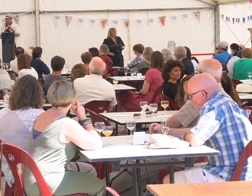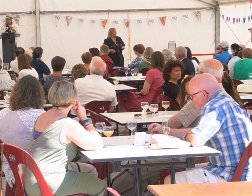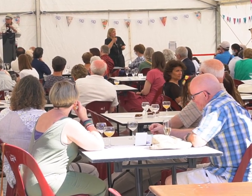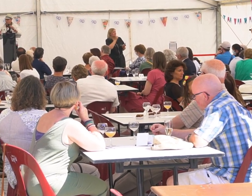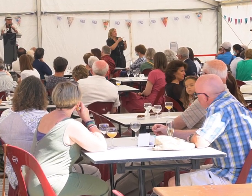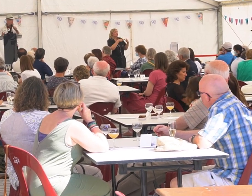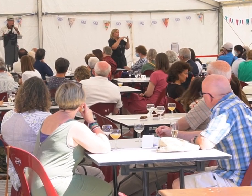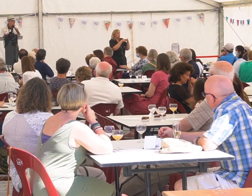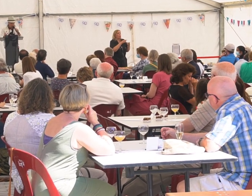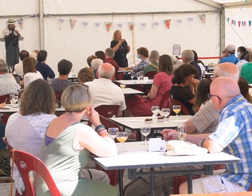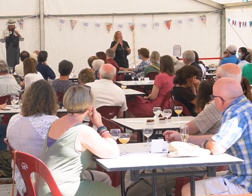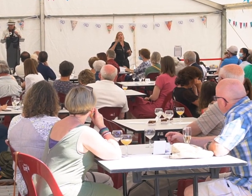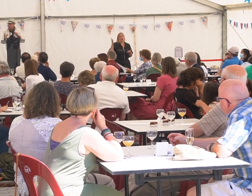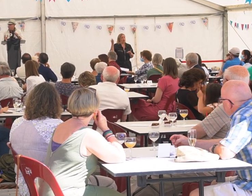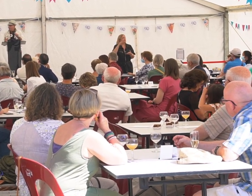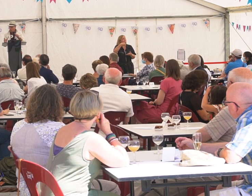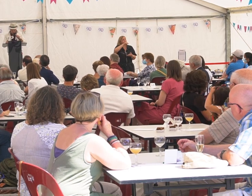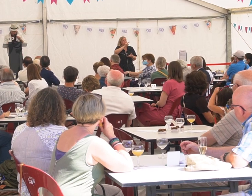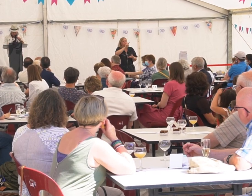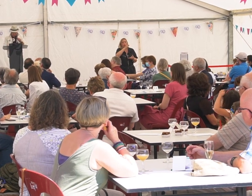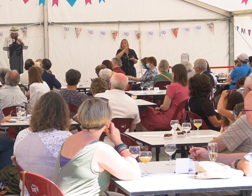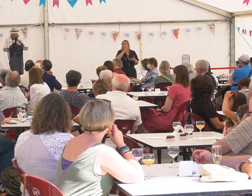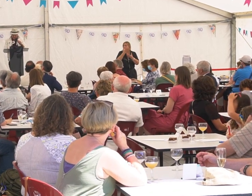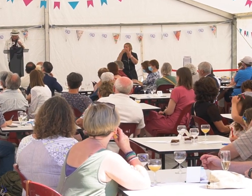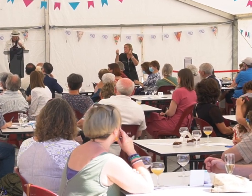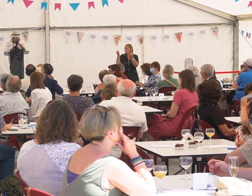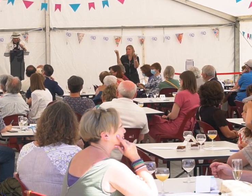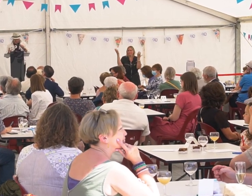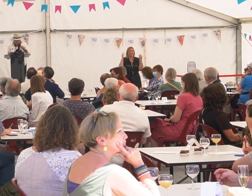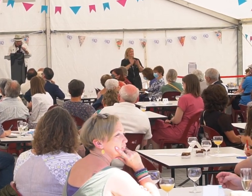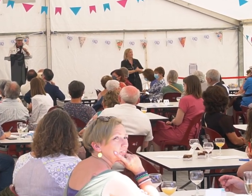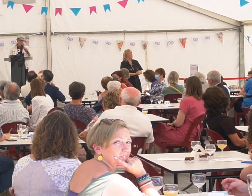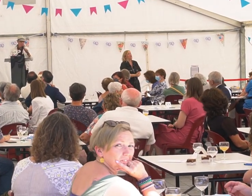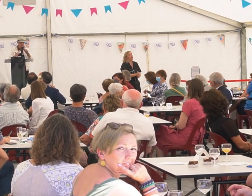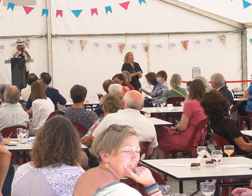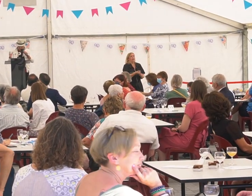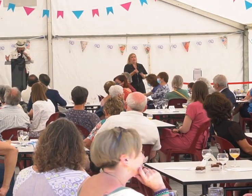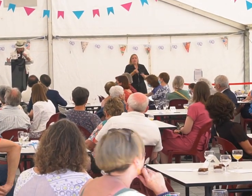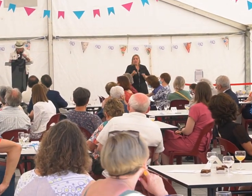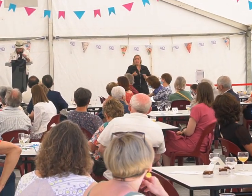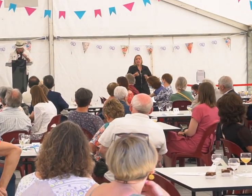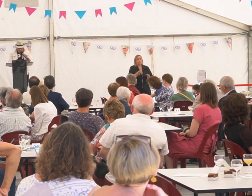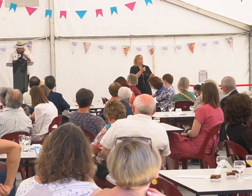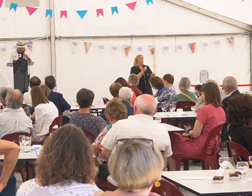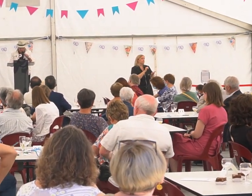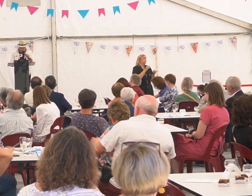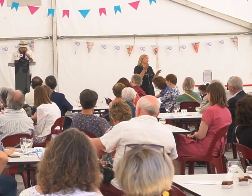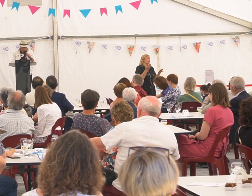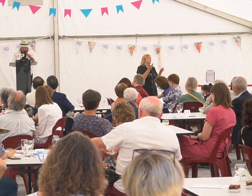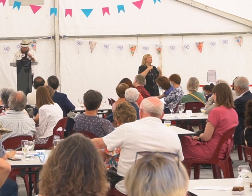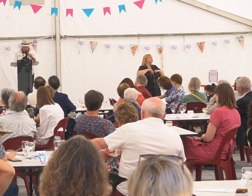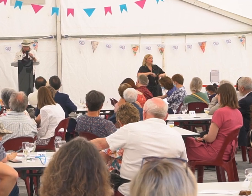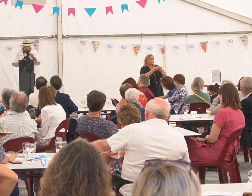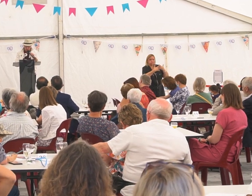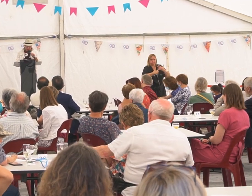Château des Comptes, Maude, j'ai disparu, je ne la vois plus, les autorités communales surtout, et toutes